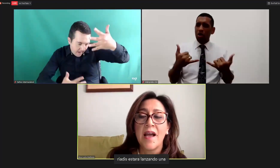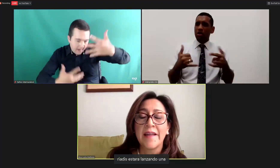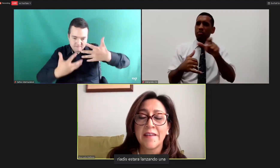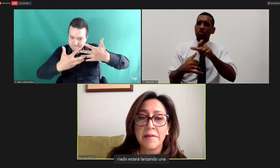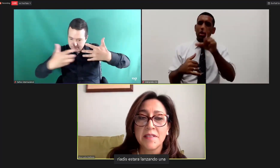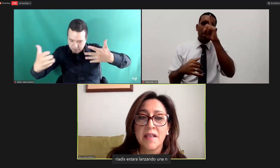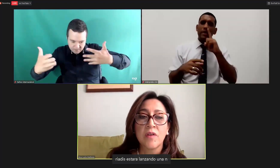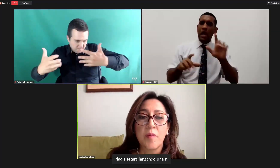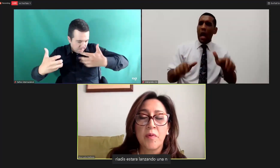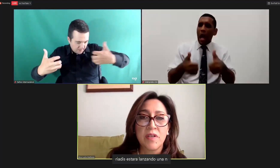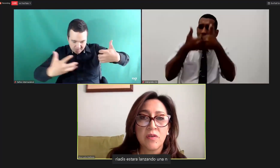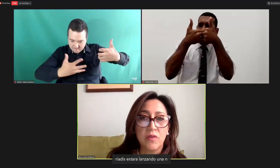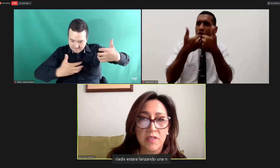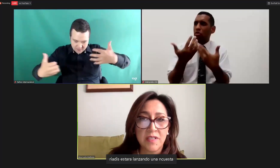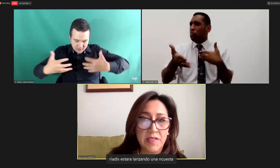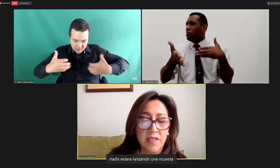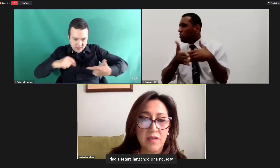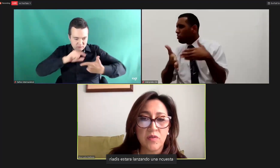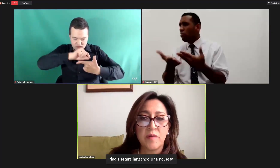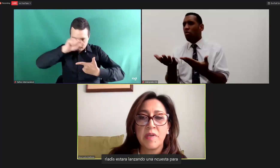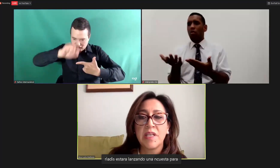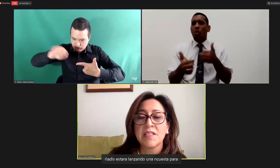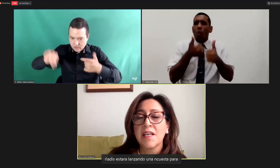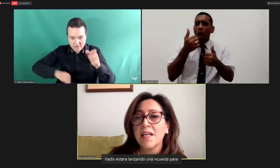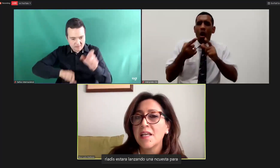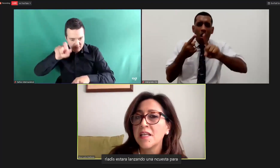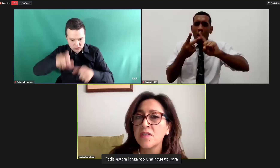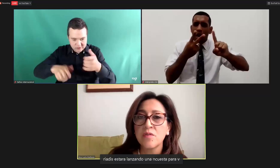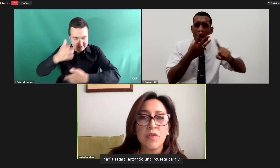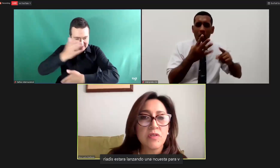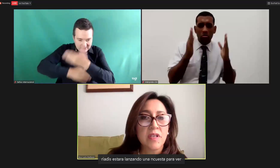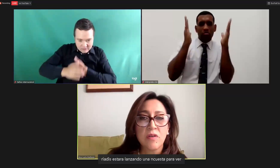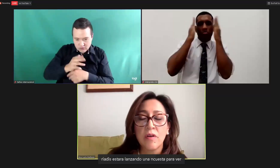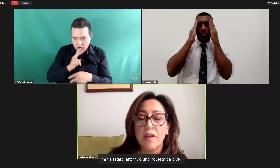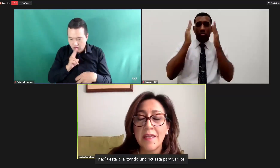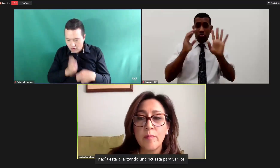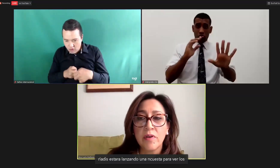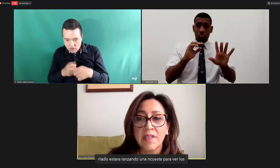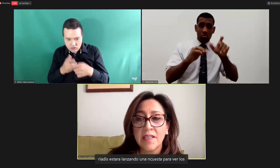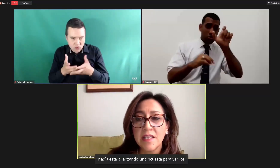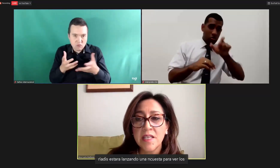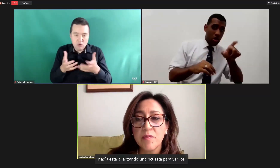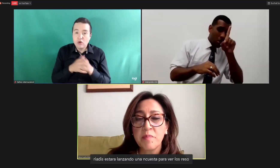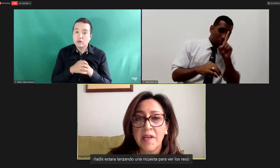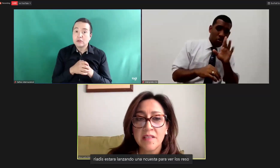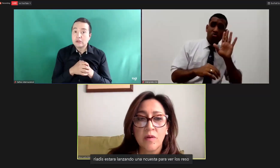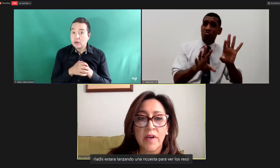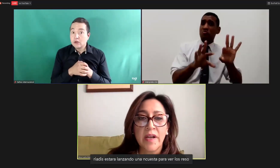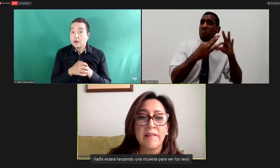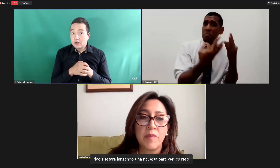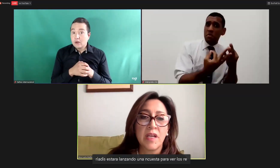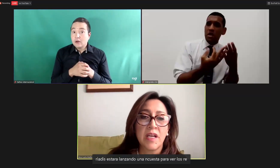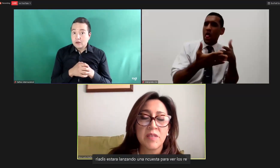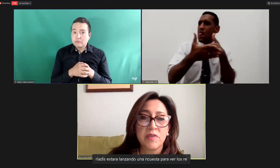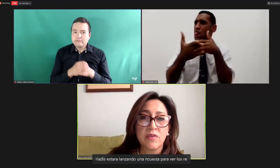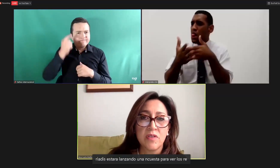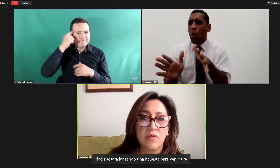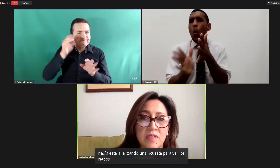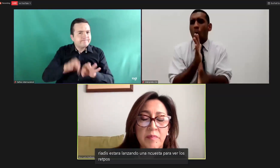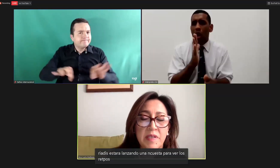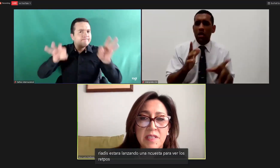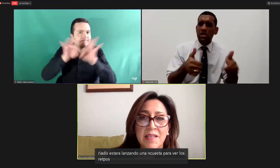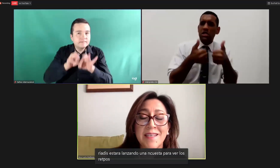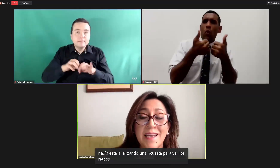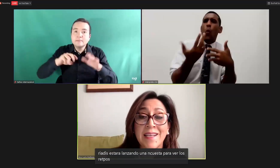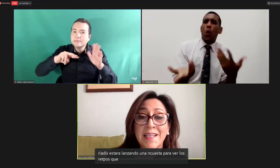encuentra atravesando la población con discapacidad y sus familias. Insumos que son importantísimos para asegurar también que las personas